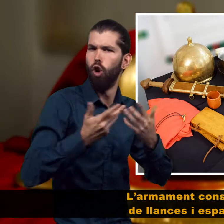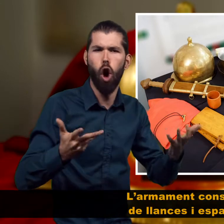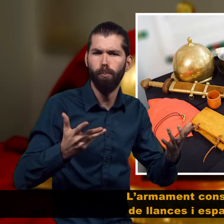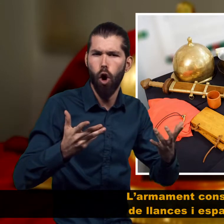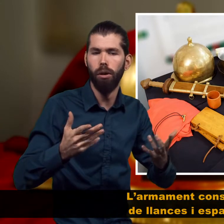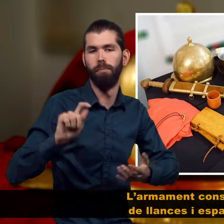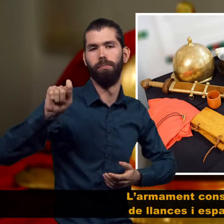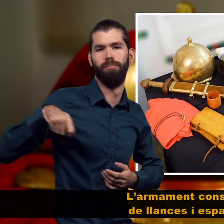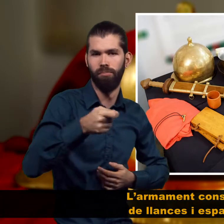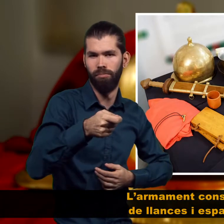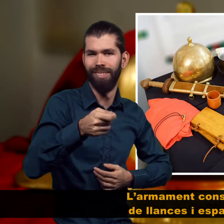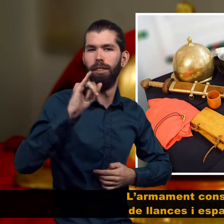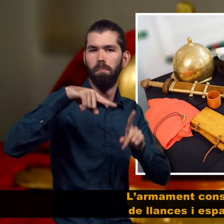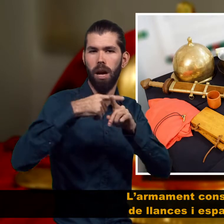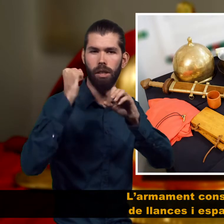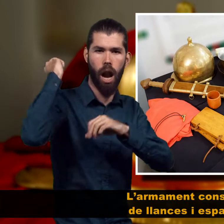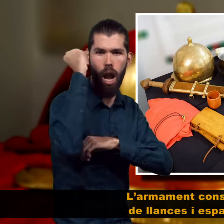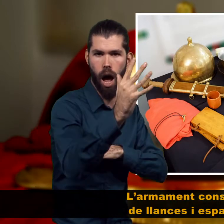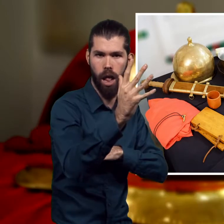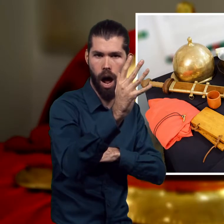L'armament constava de llances i espases.